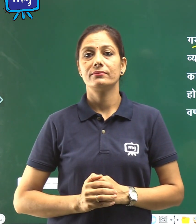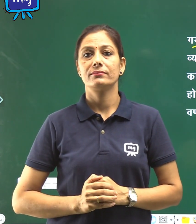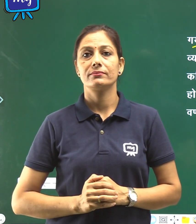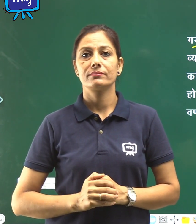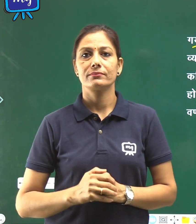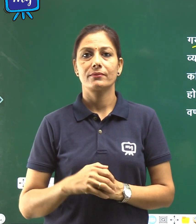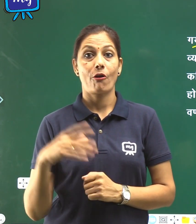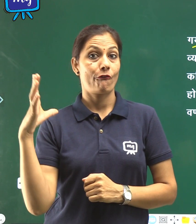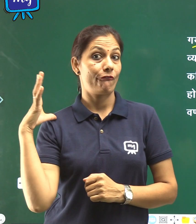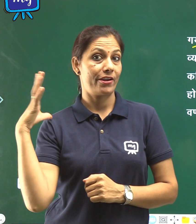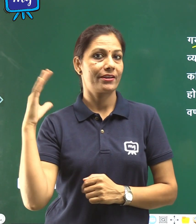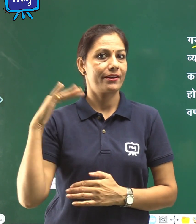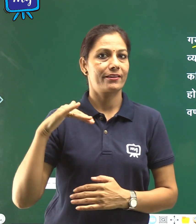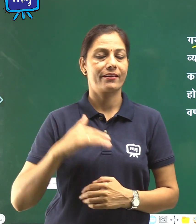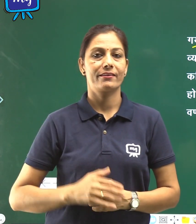इंतजार रहता है